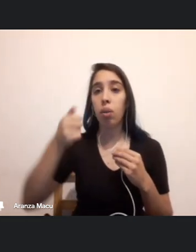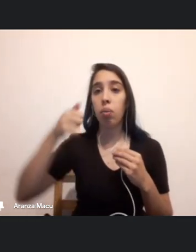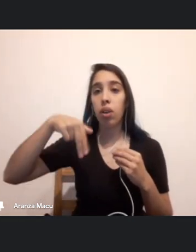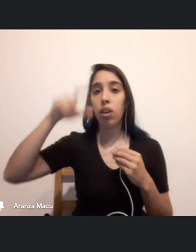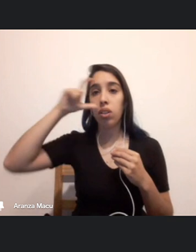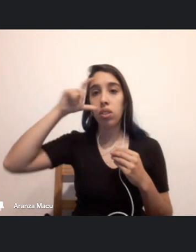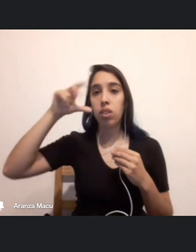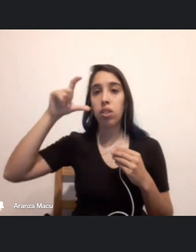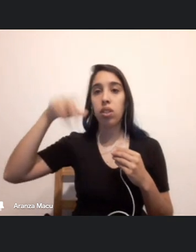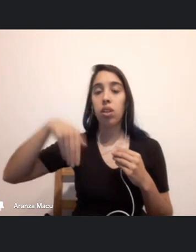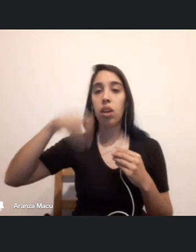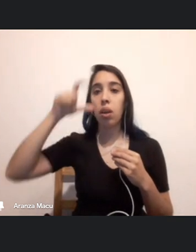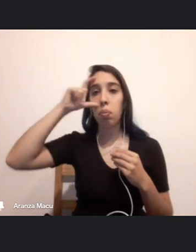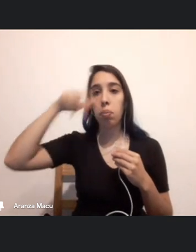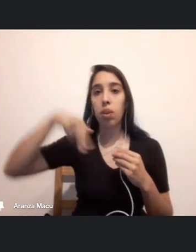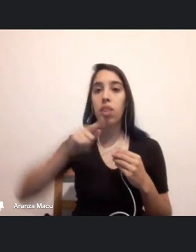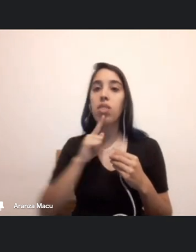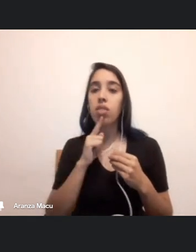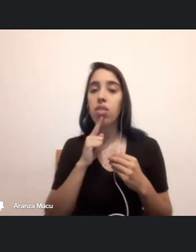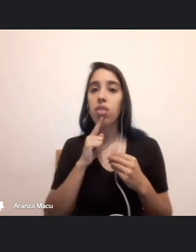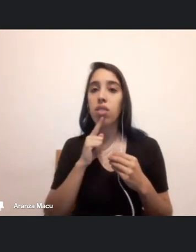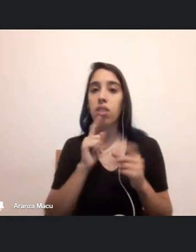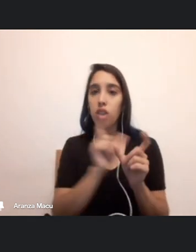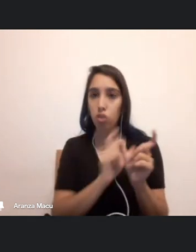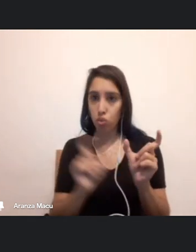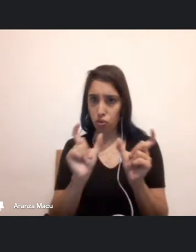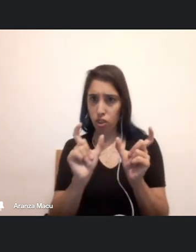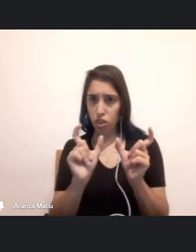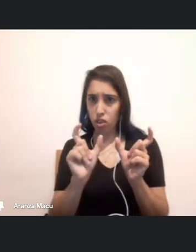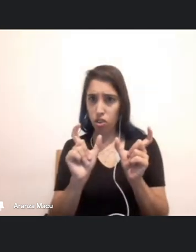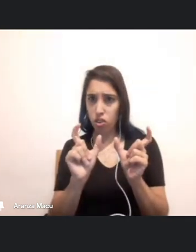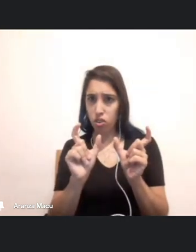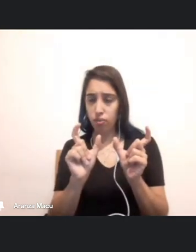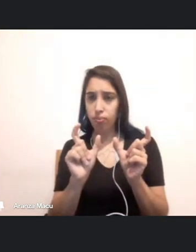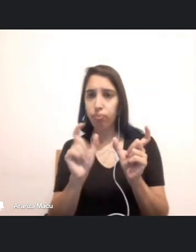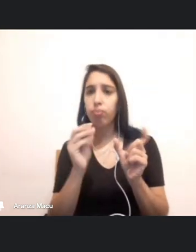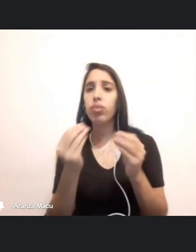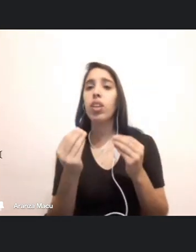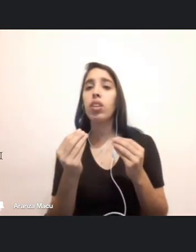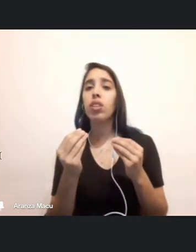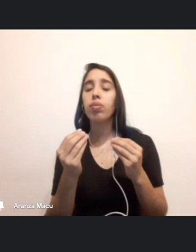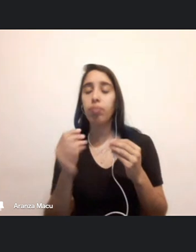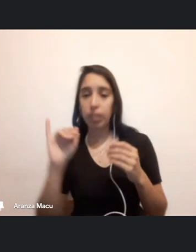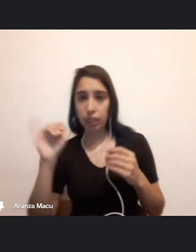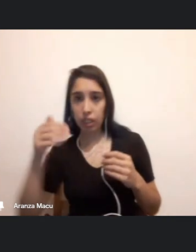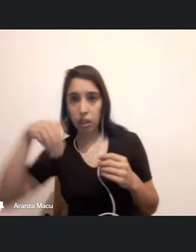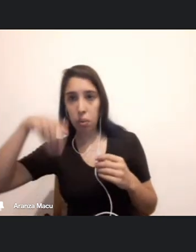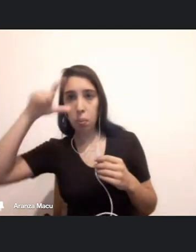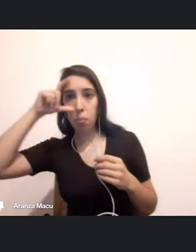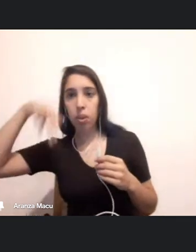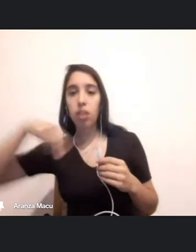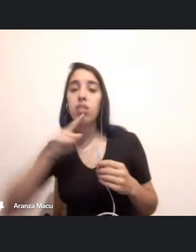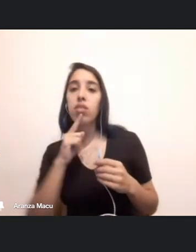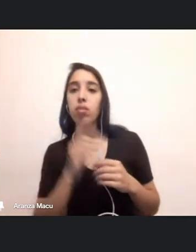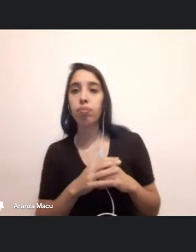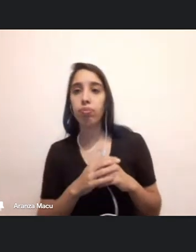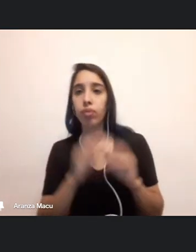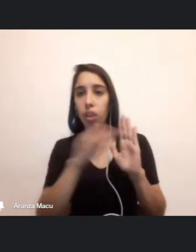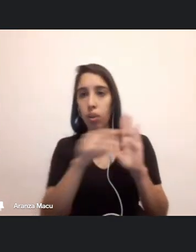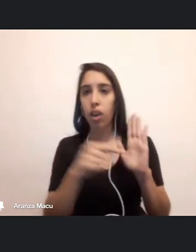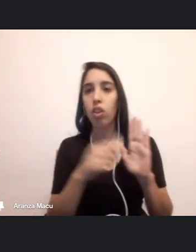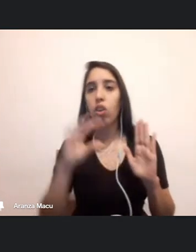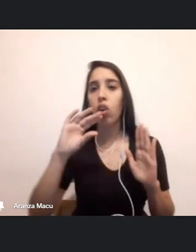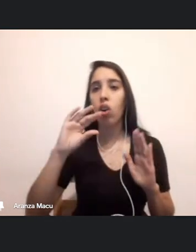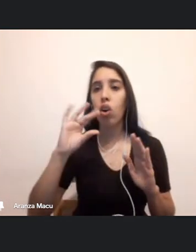sustantivo. Bien, ¿tiene sufijo? Ment. Ment, muy bien. Drivers.